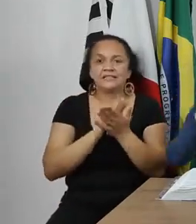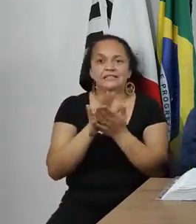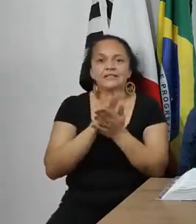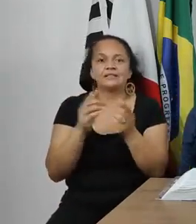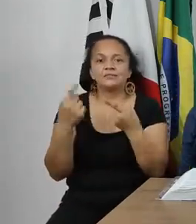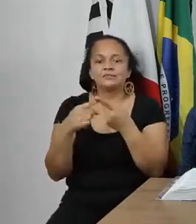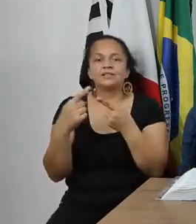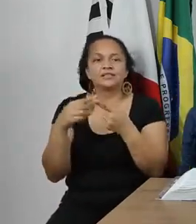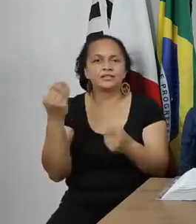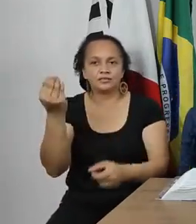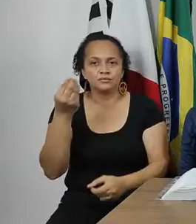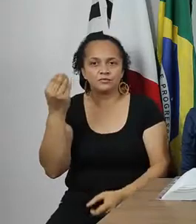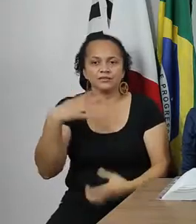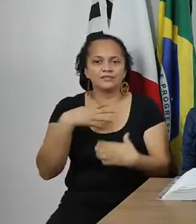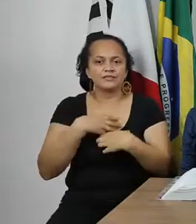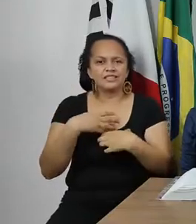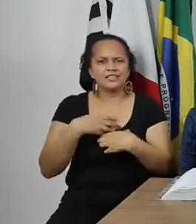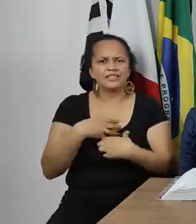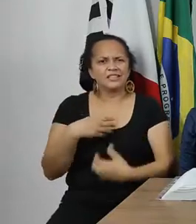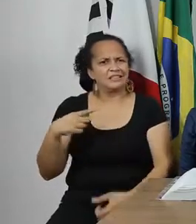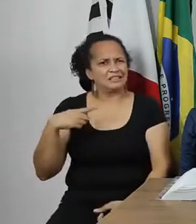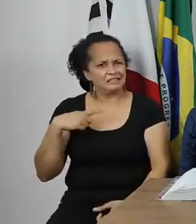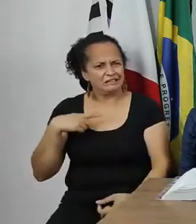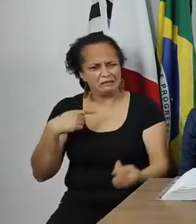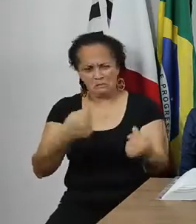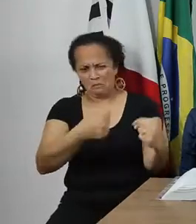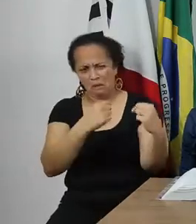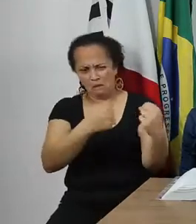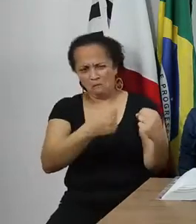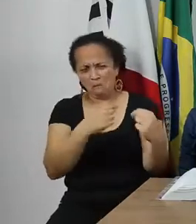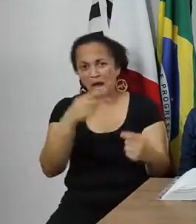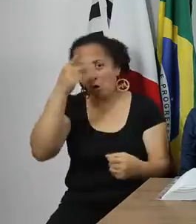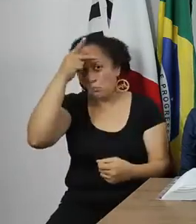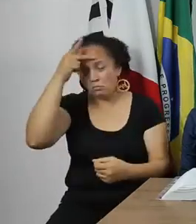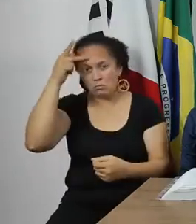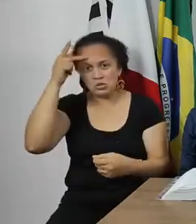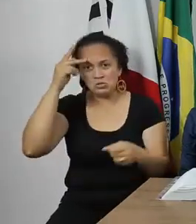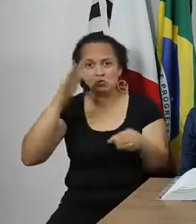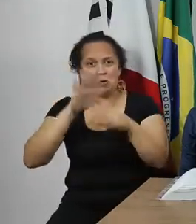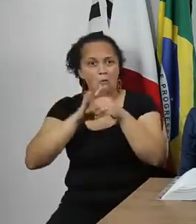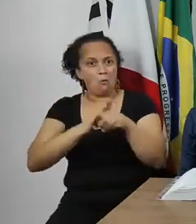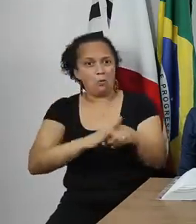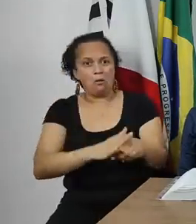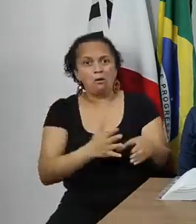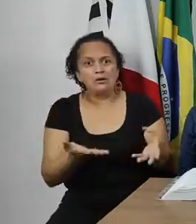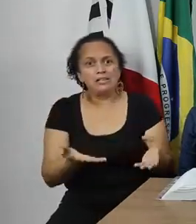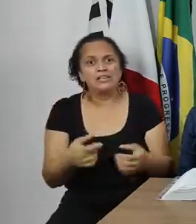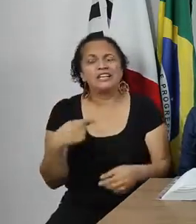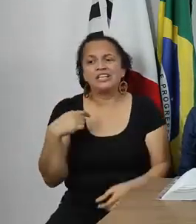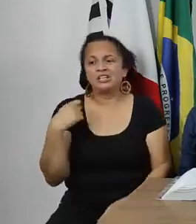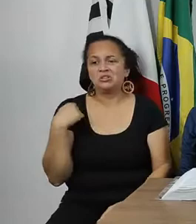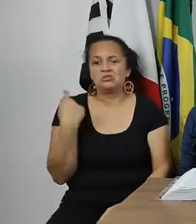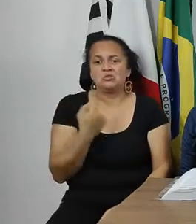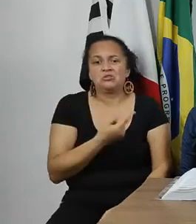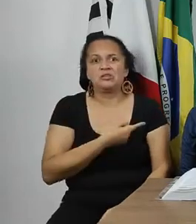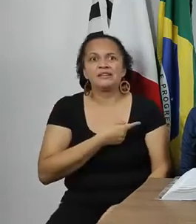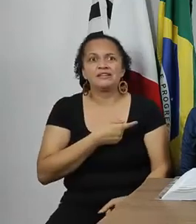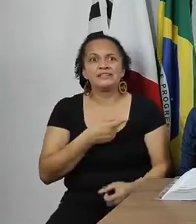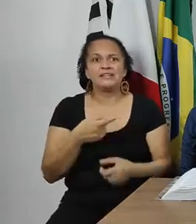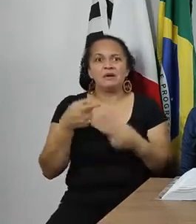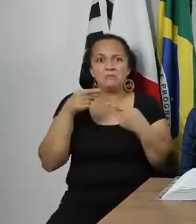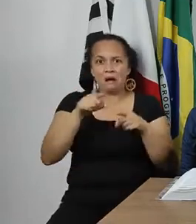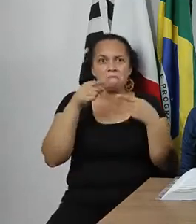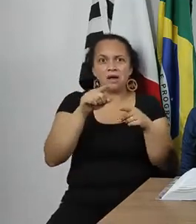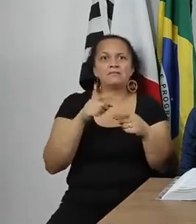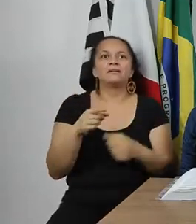sente ameaçado, ofendido por uma outra pessoa, nossa primeira tendência é revidar.